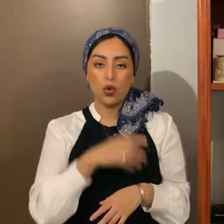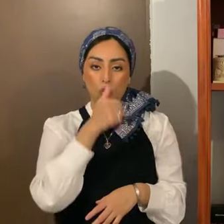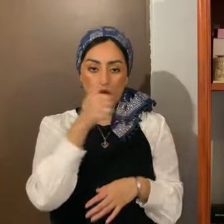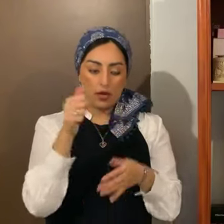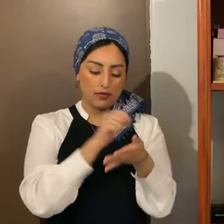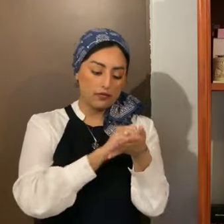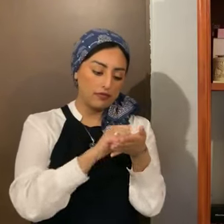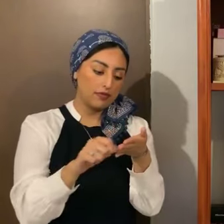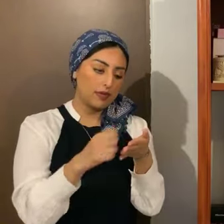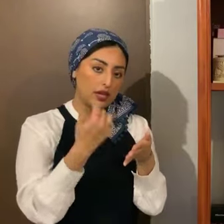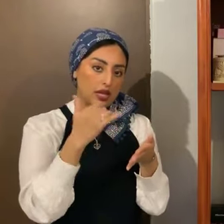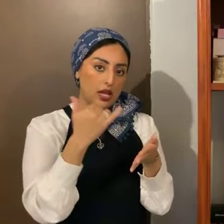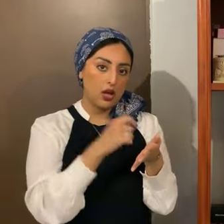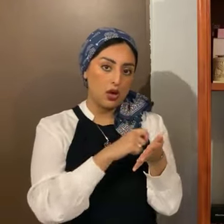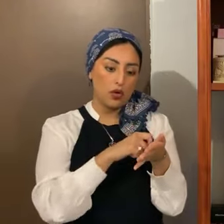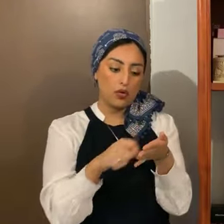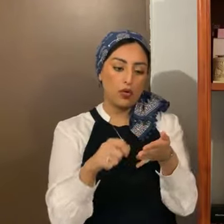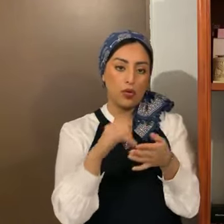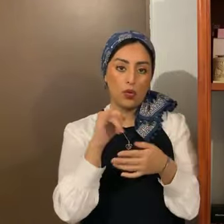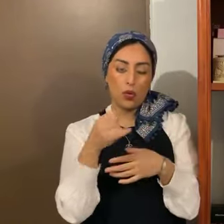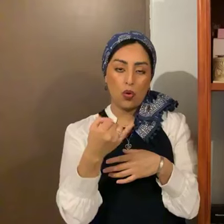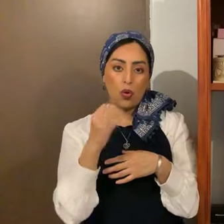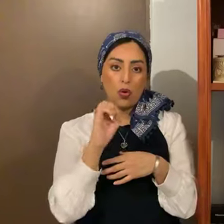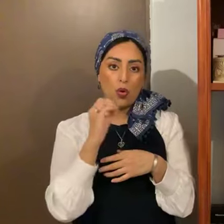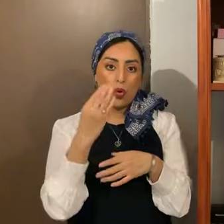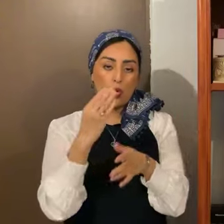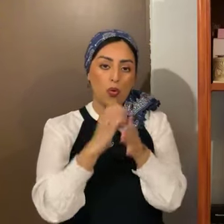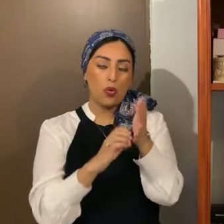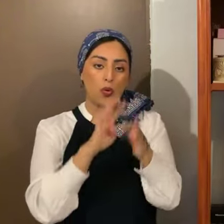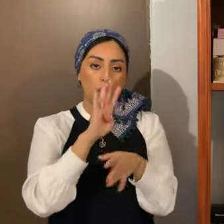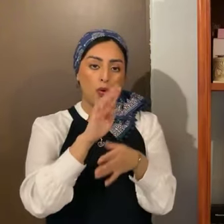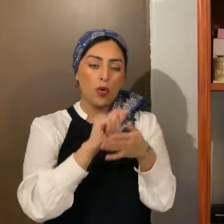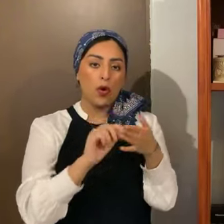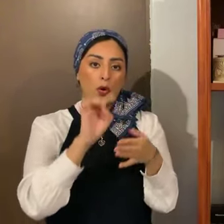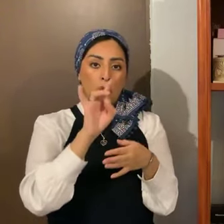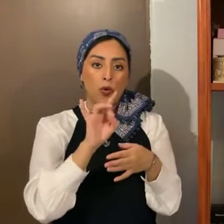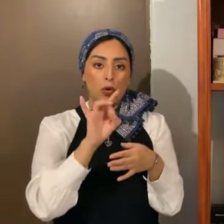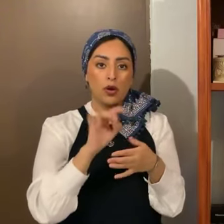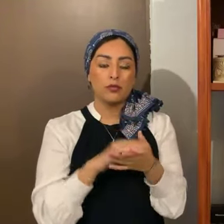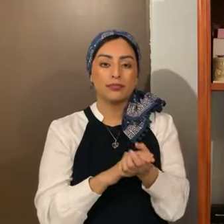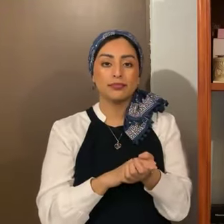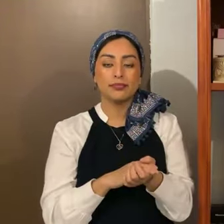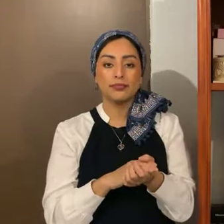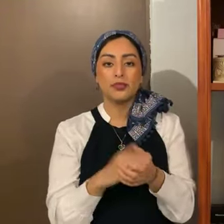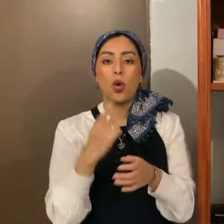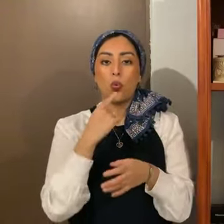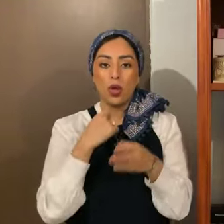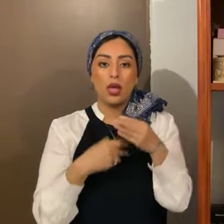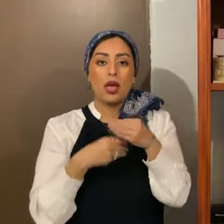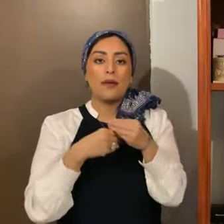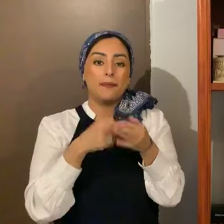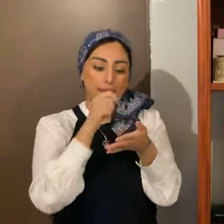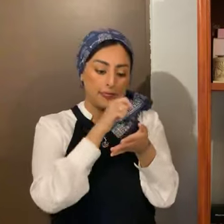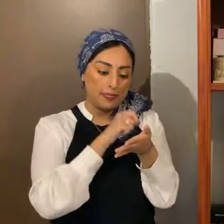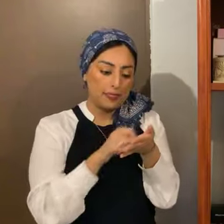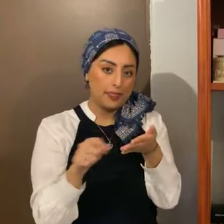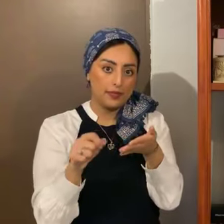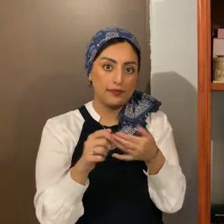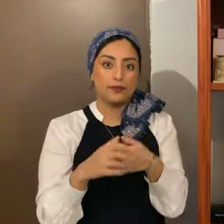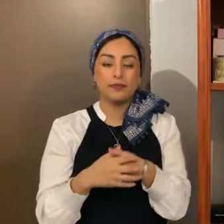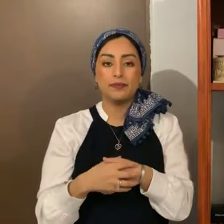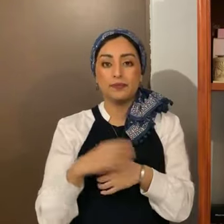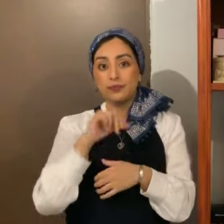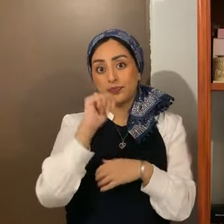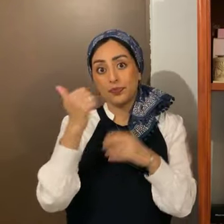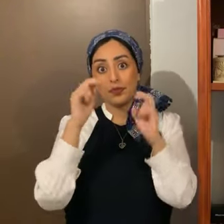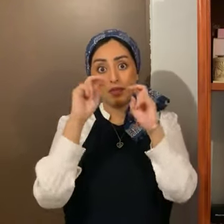denle una subrayada. Job 4, verso 8. Ahora vamos a ponerle rojo, no tenemos ninguna prisa. En